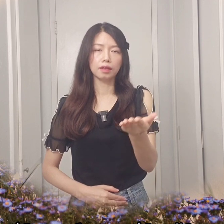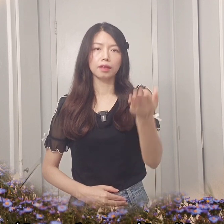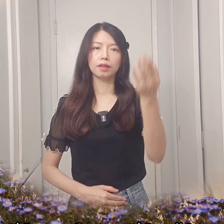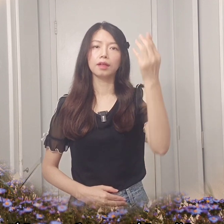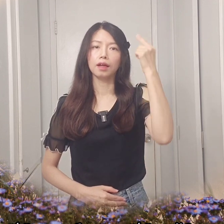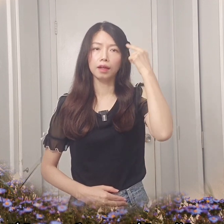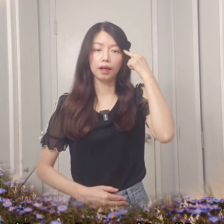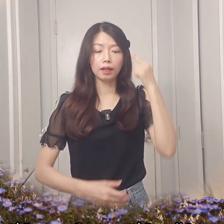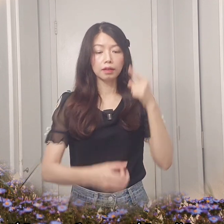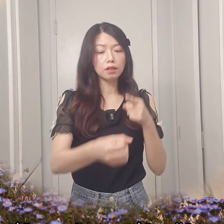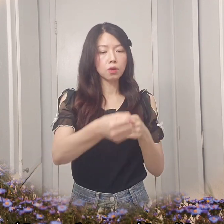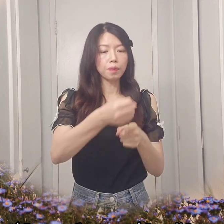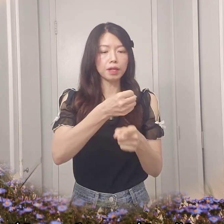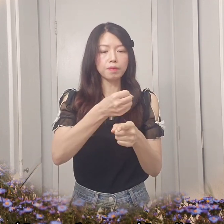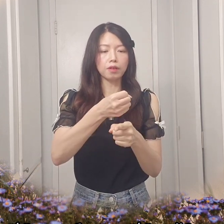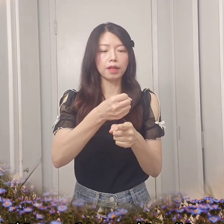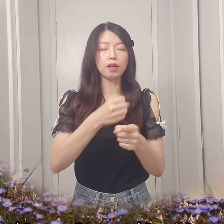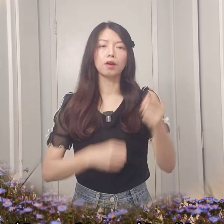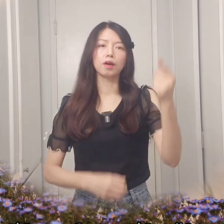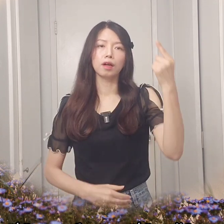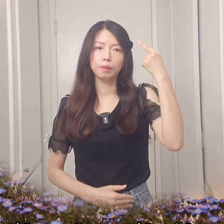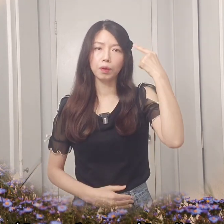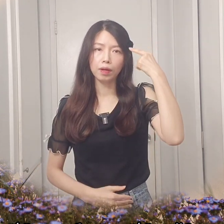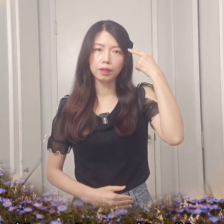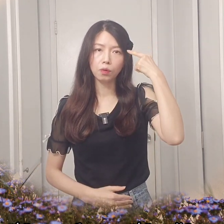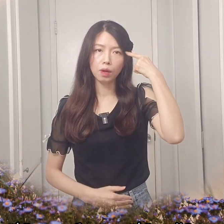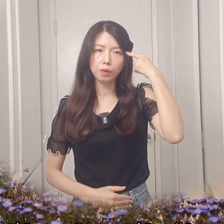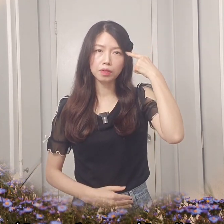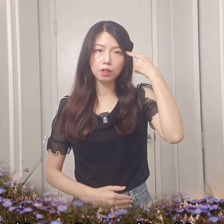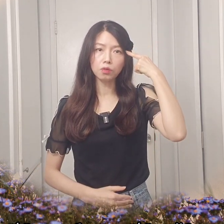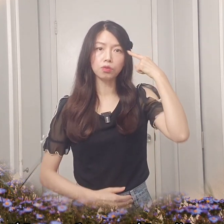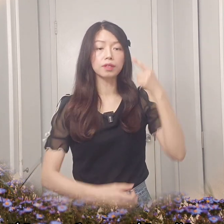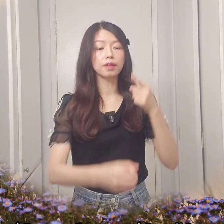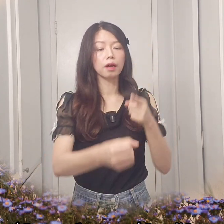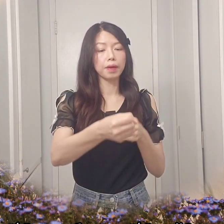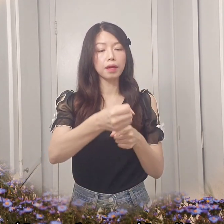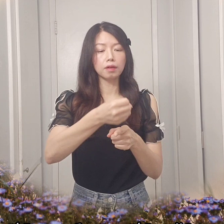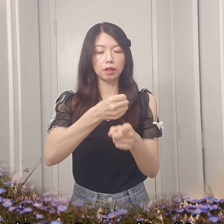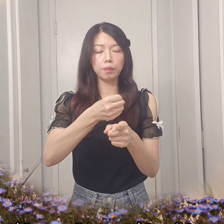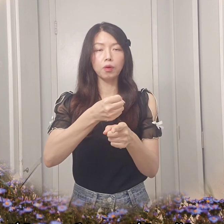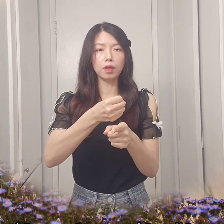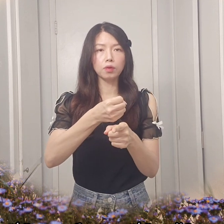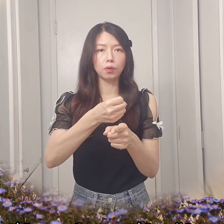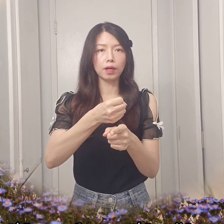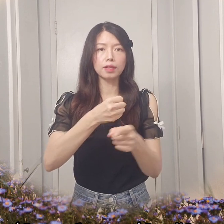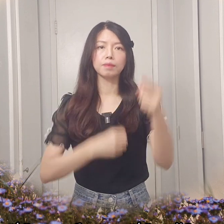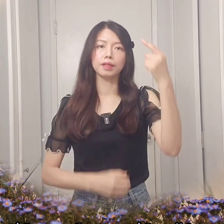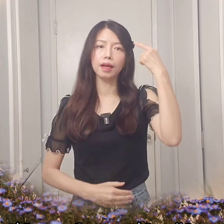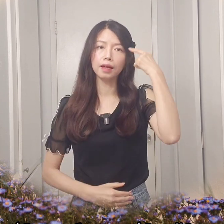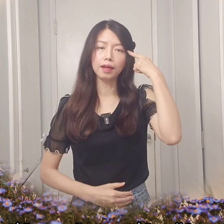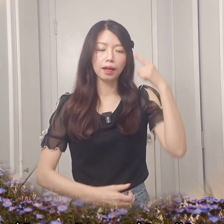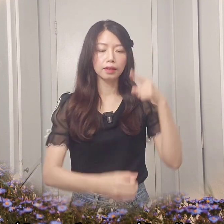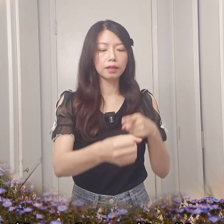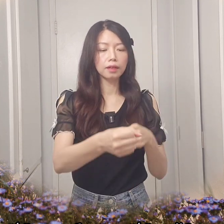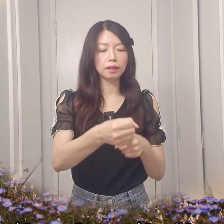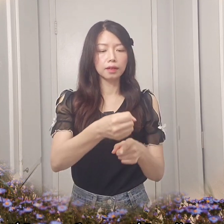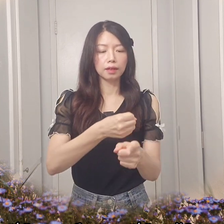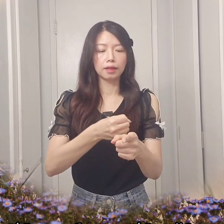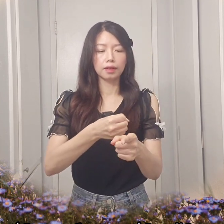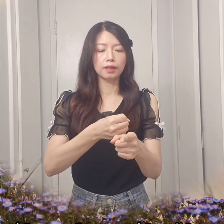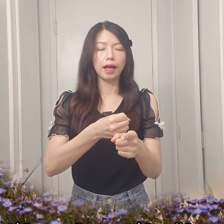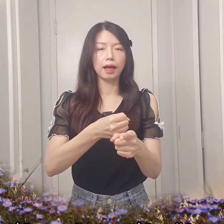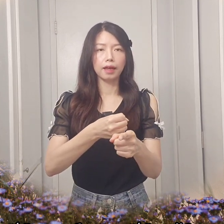뜻. 아까 뜻수어 말씀드렸는데요. 앞에 관자들 한번 찍어 주신 다음에 그렇게 표현해 주도록 하겠습니다.